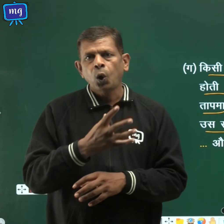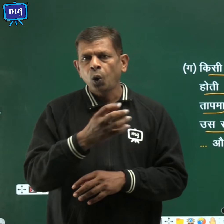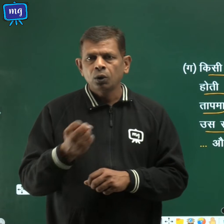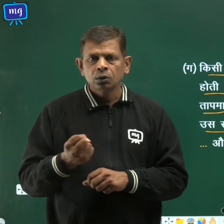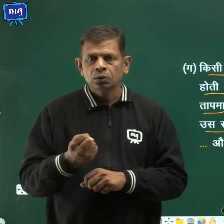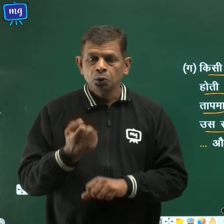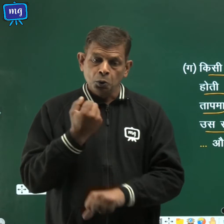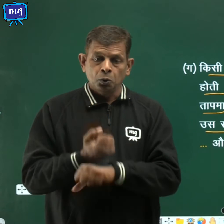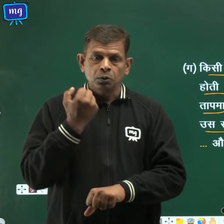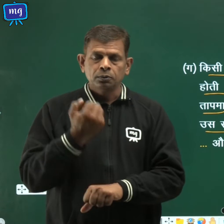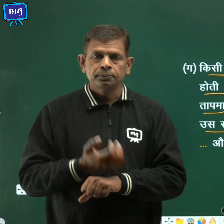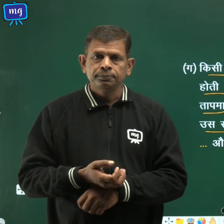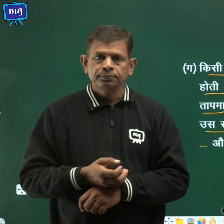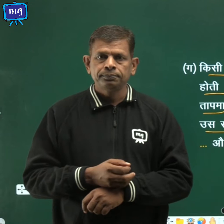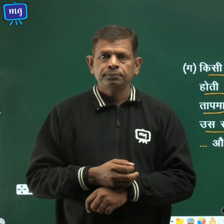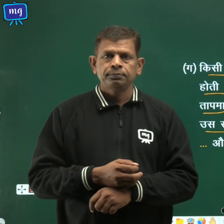और गर्म।